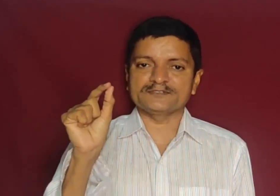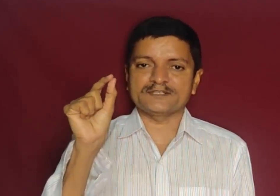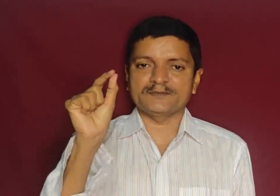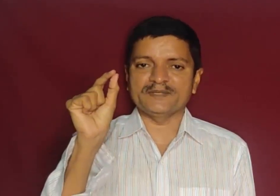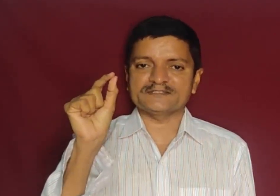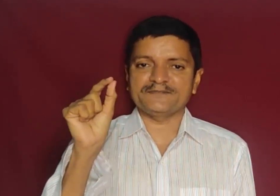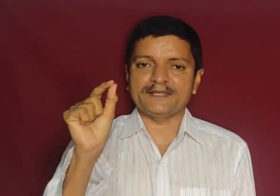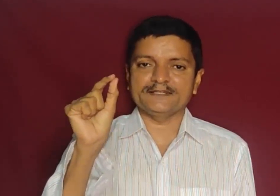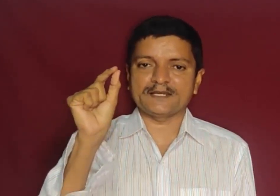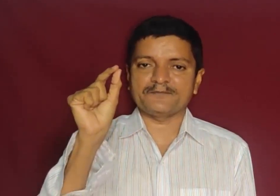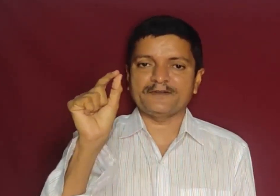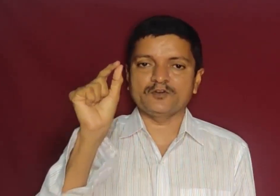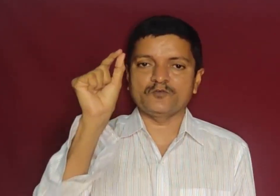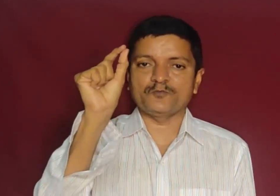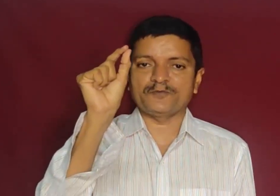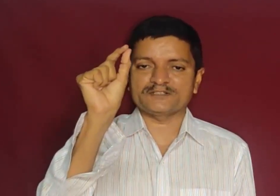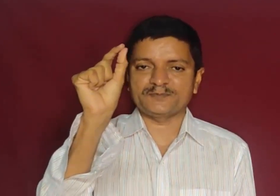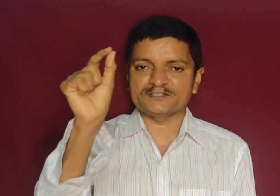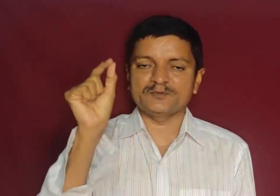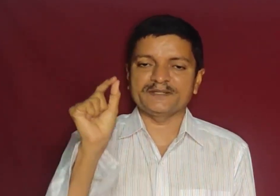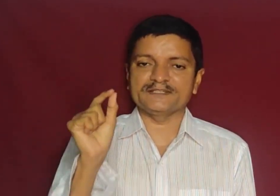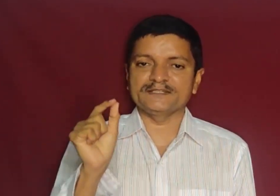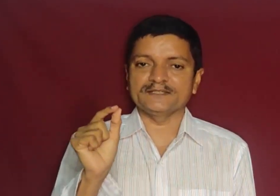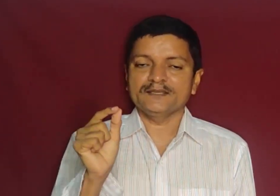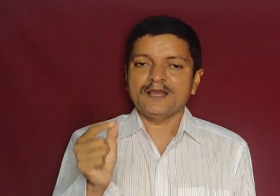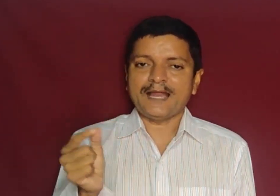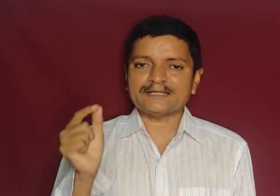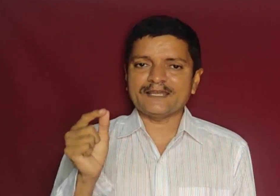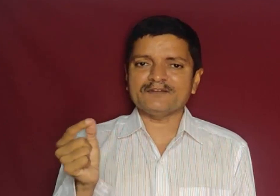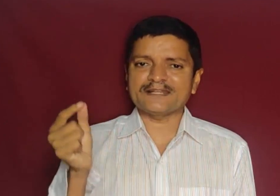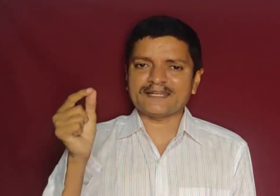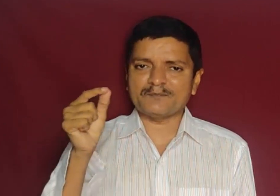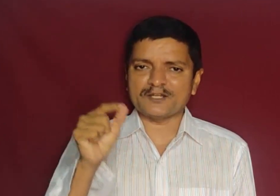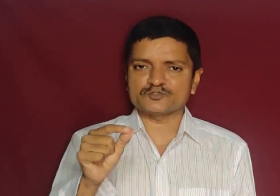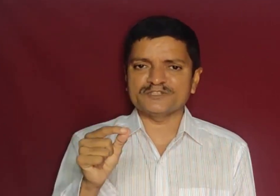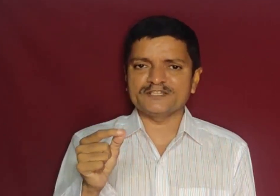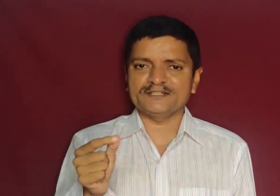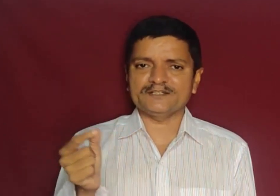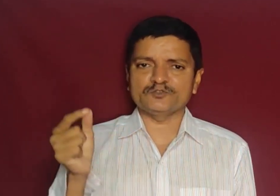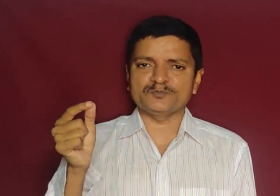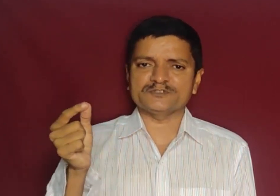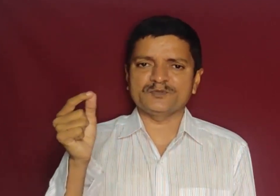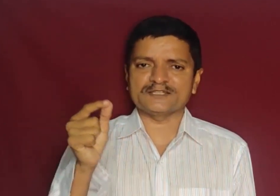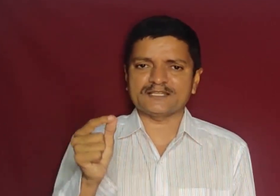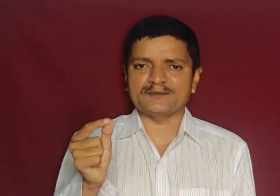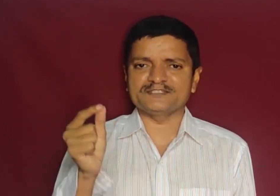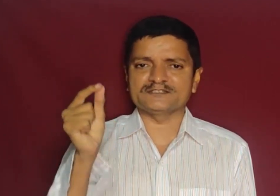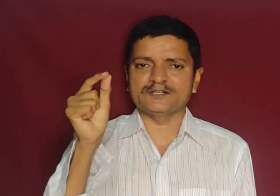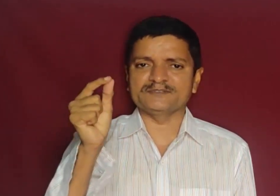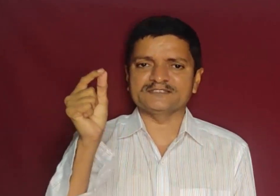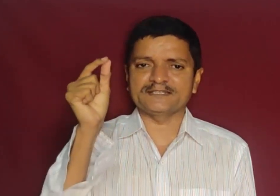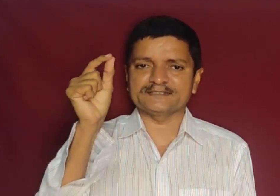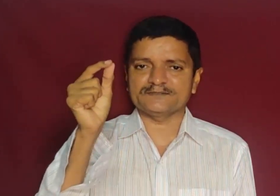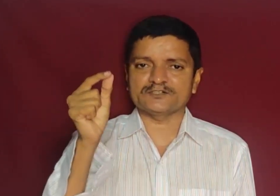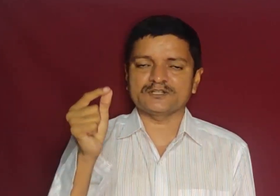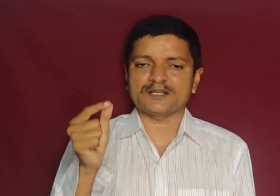కి బెస్ట్ ఫ్యాన్ ని టాప్ 5 లో ఫస్ట్ ప్లేస్ లో పెట్టింది. అట్లా ఏమైనా నిర్ణయం మార్చుకుంది, ఎందుకంటే కుటుంబ సభ్యులంతా అభిజిత్ అభిజిత్ అంటే ఇష్టం అంటున్నారు